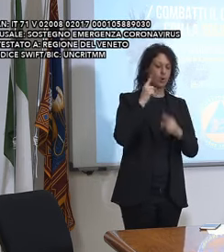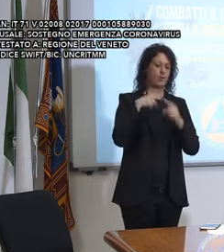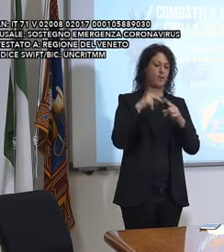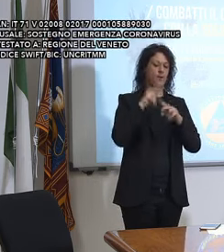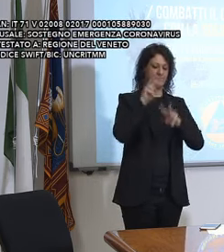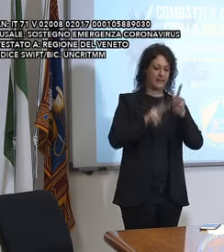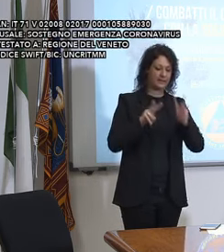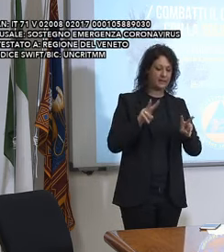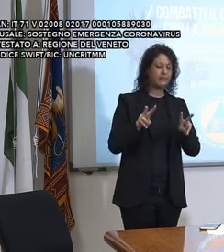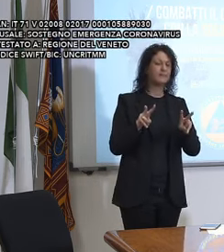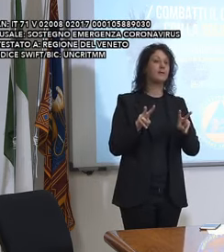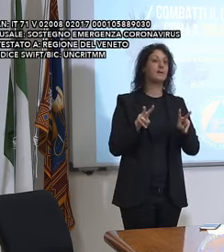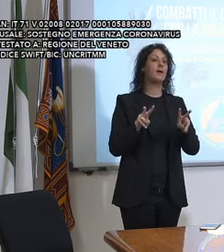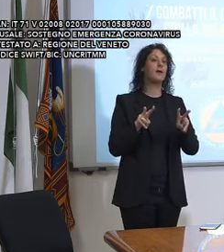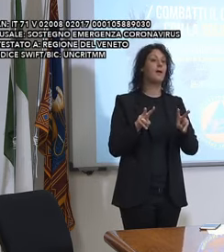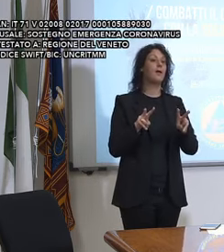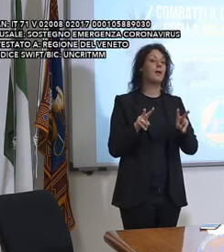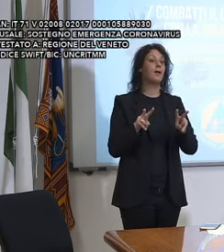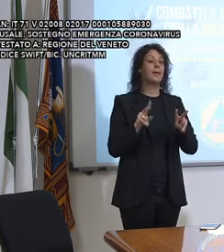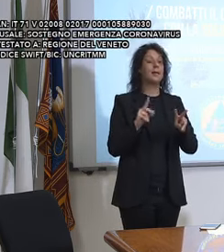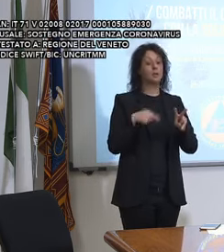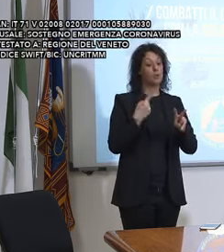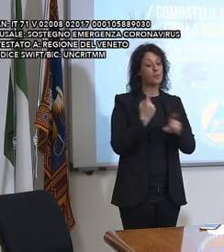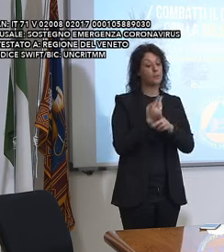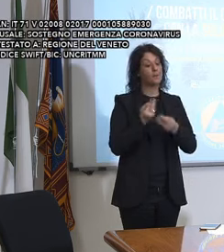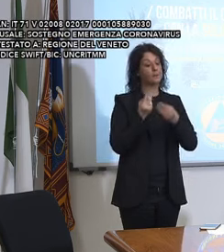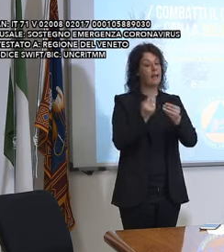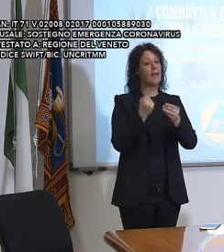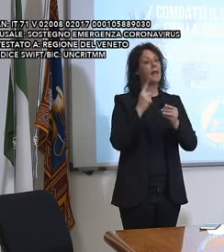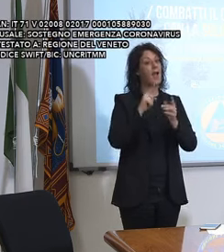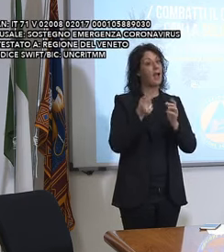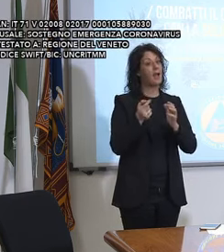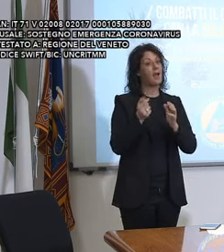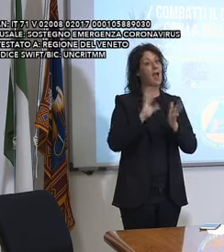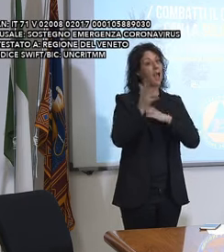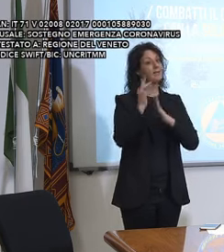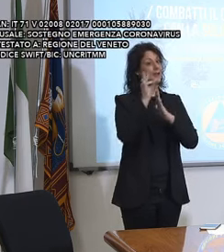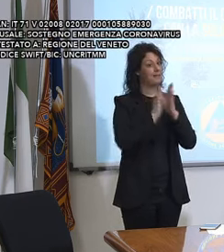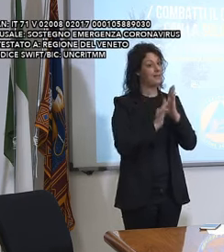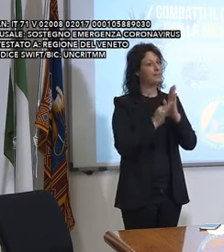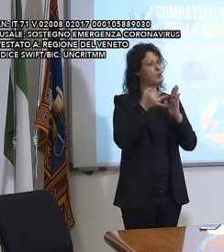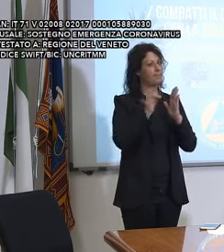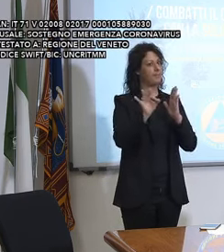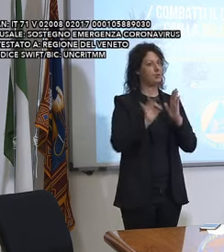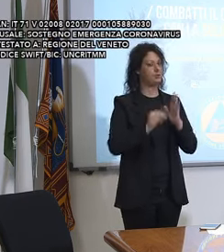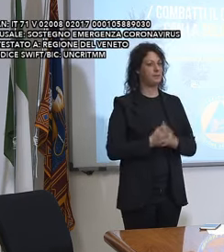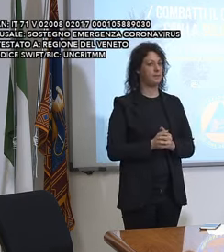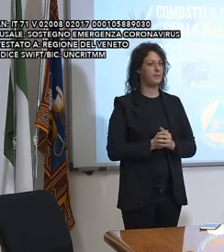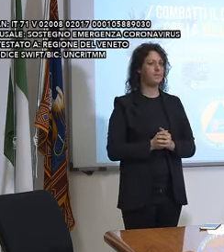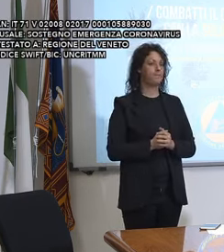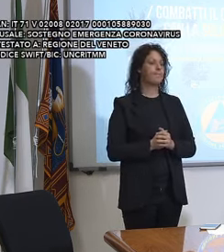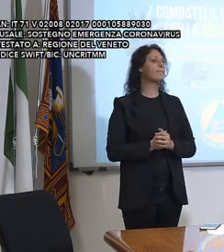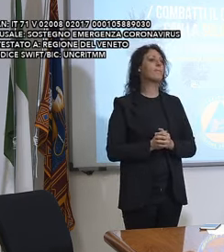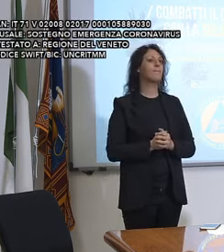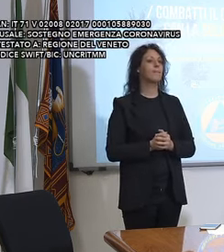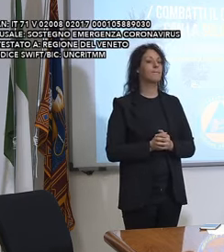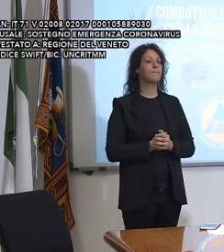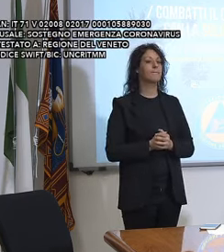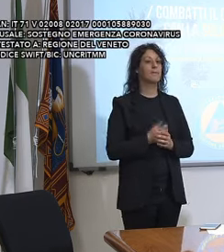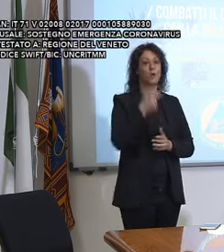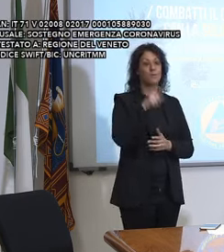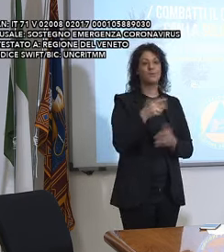anche in questo caso daremo delle linee guida, indicazioni ben precise. Perché è chiaro che queste rimangono, anche